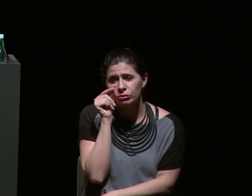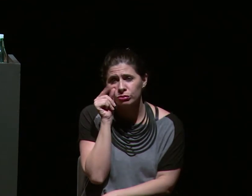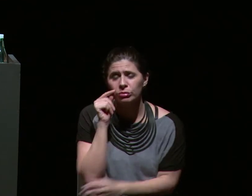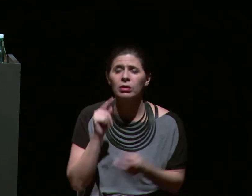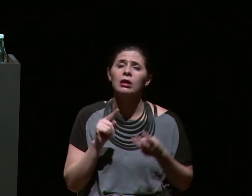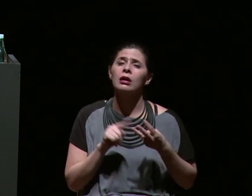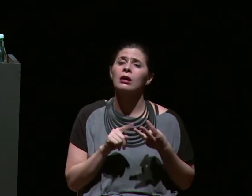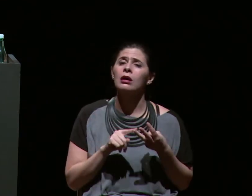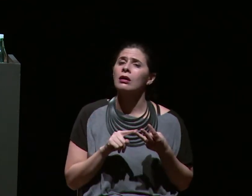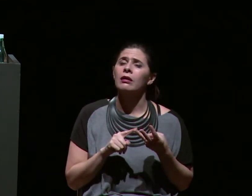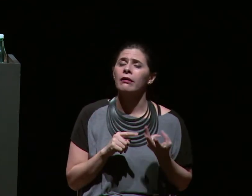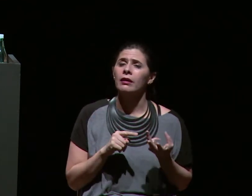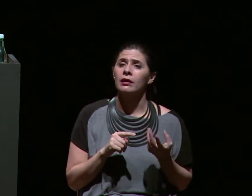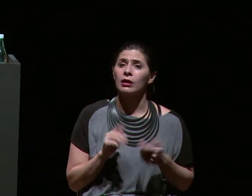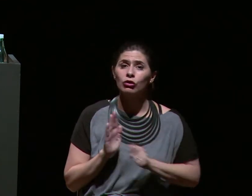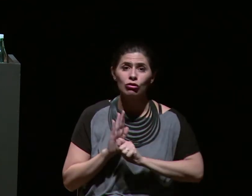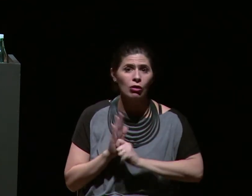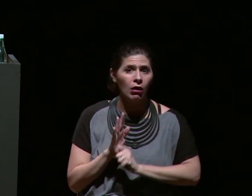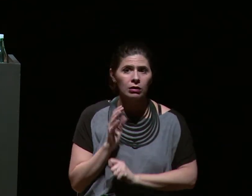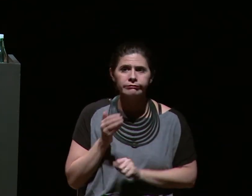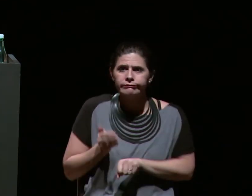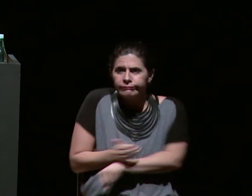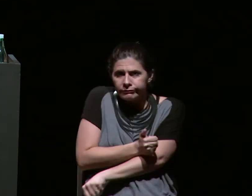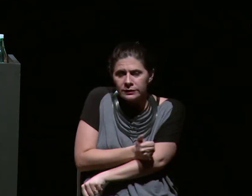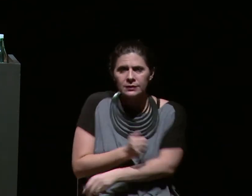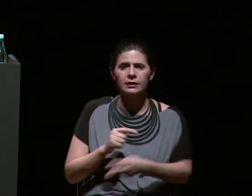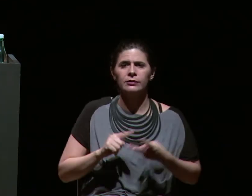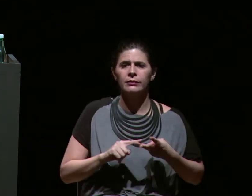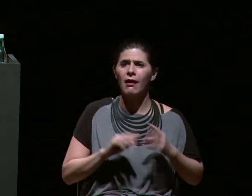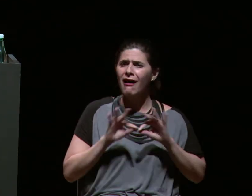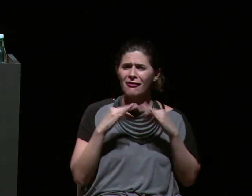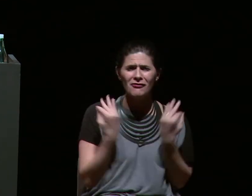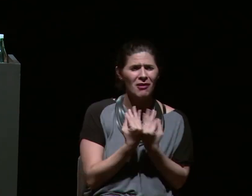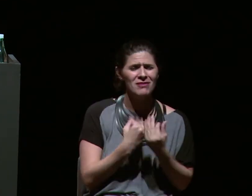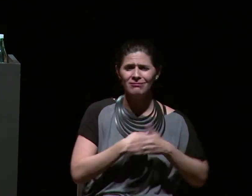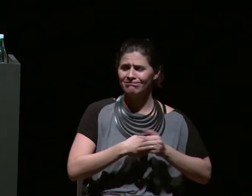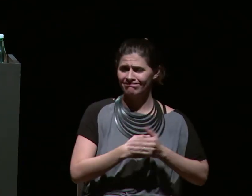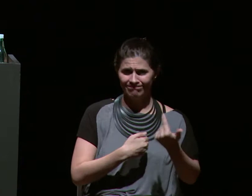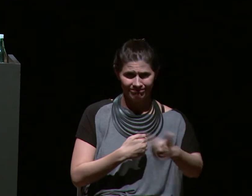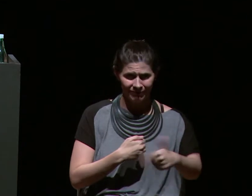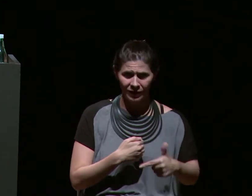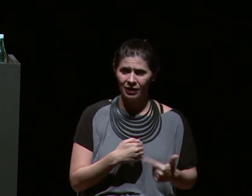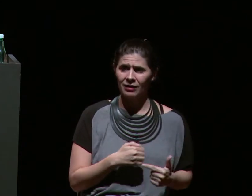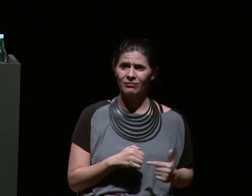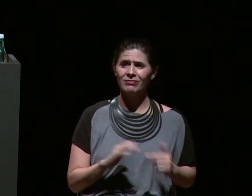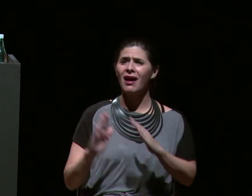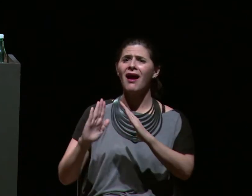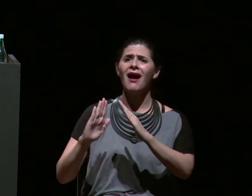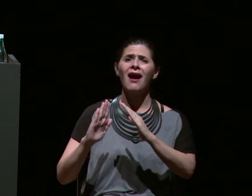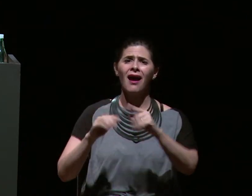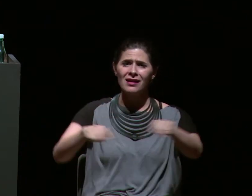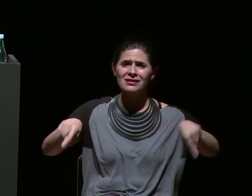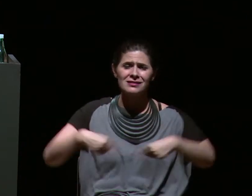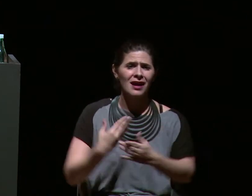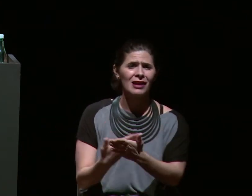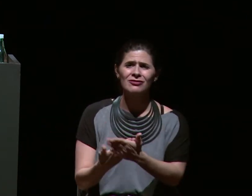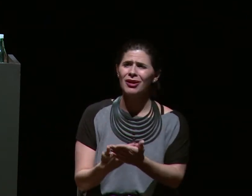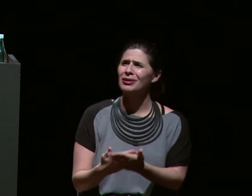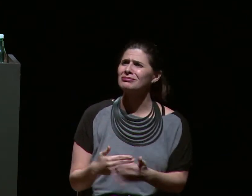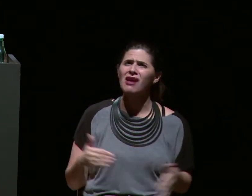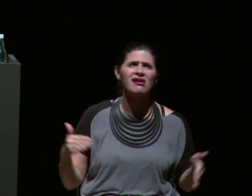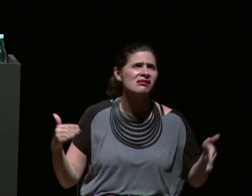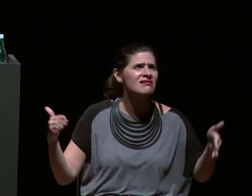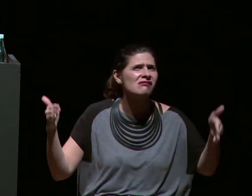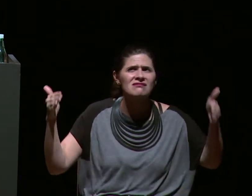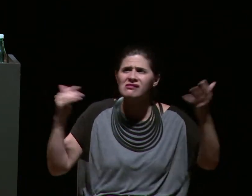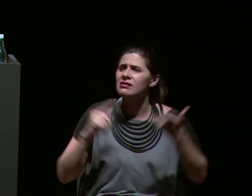na infância, a falta de afeto familiar, salas de aula destruídas, ausência de materiais de ensino e muitos outros dados